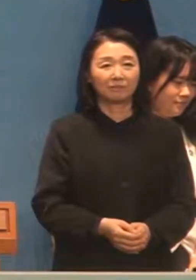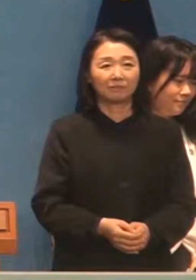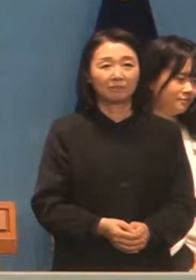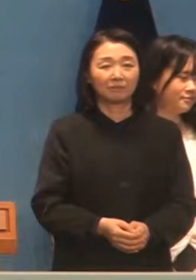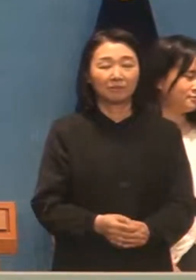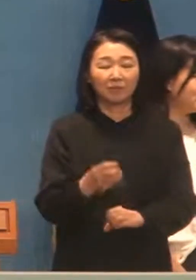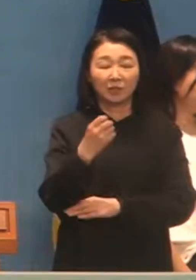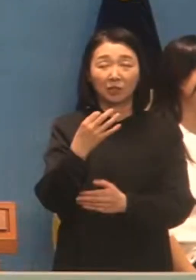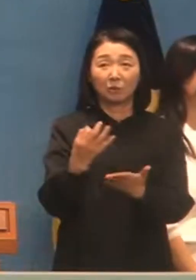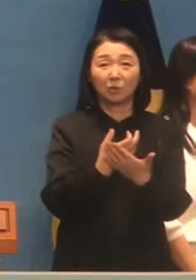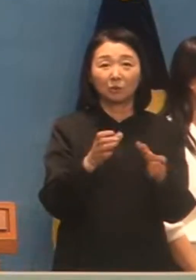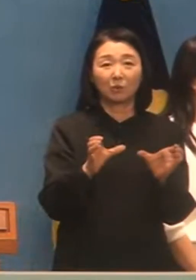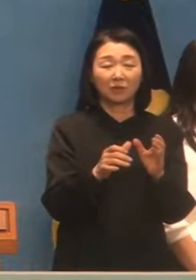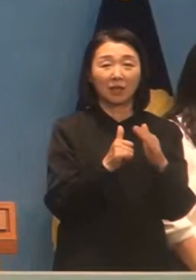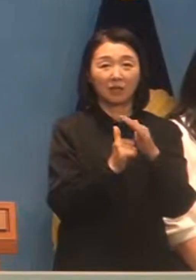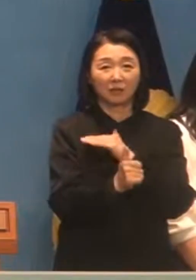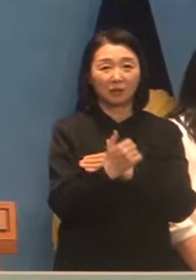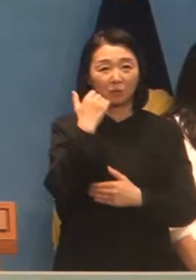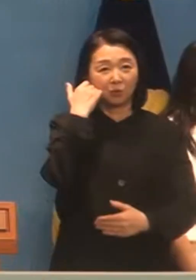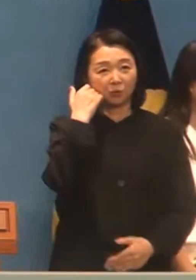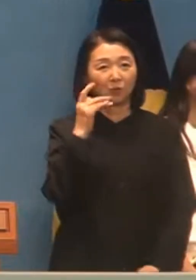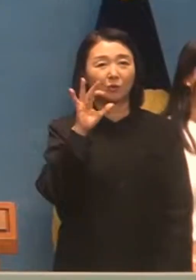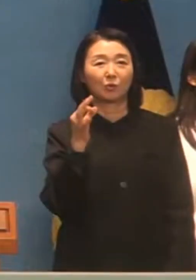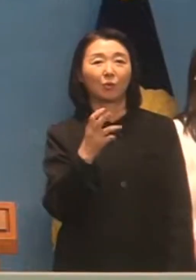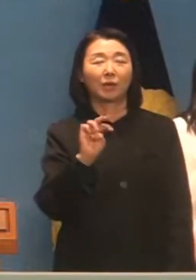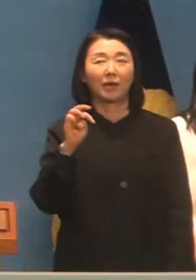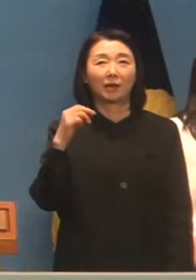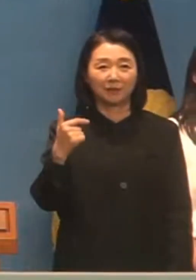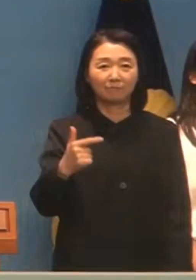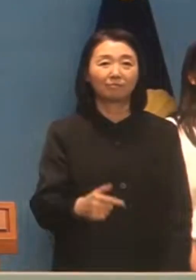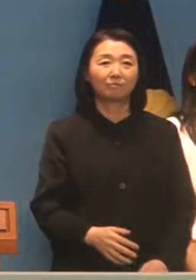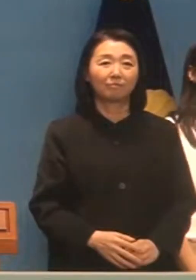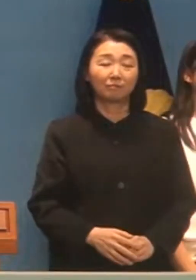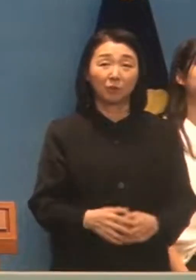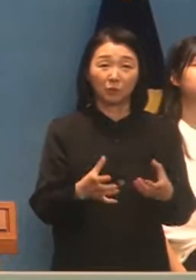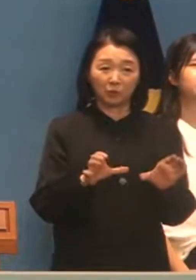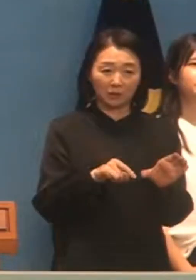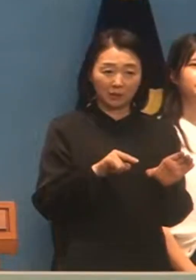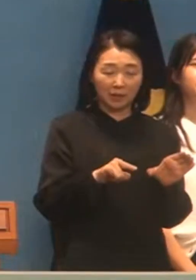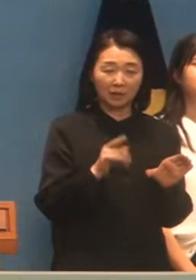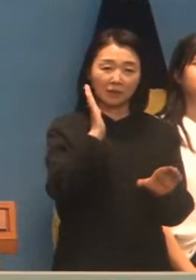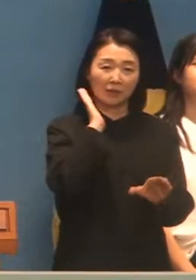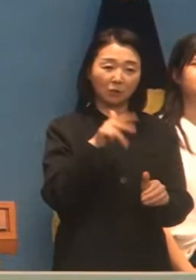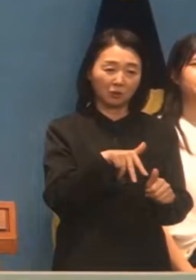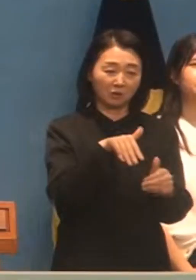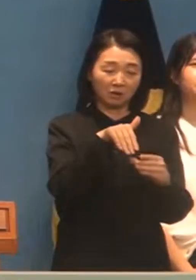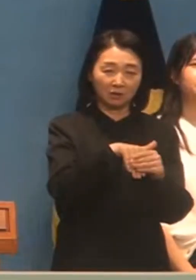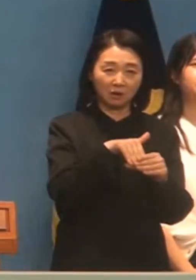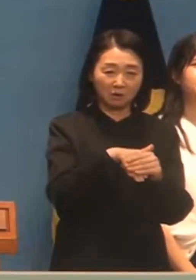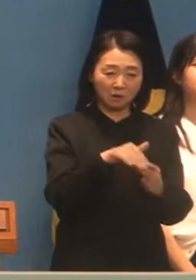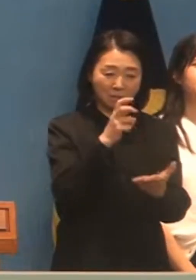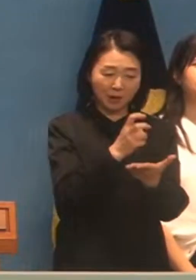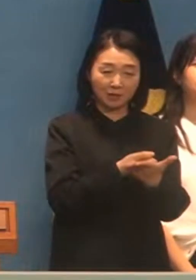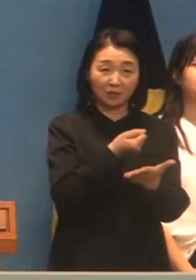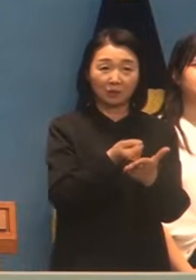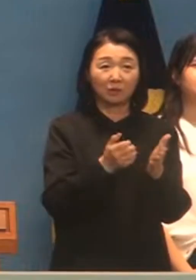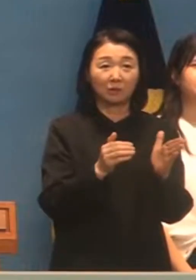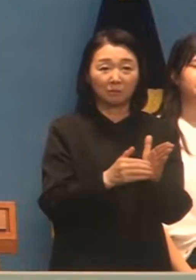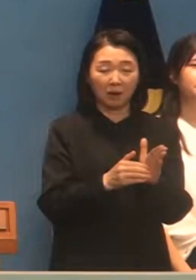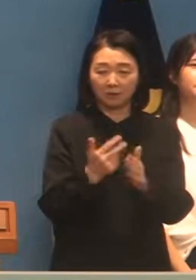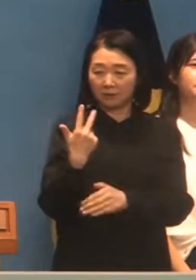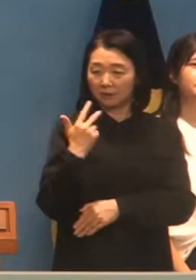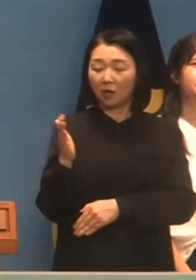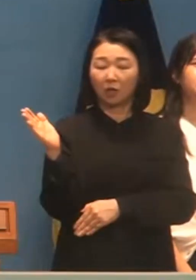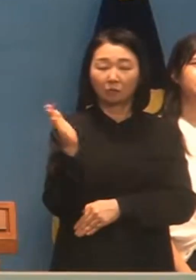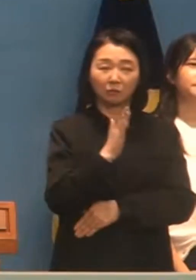네, 기본소득당 대표 용혜인입니다. 기본소득당은 대선 방침을 결정하기도 했지만